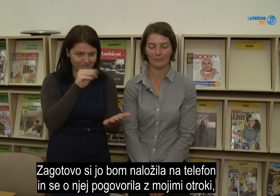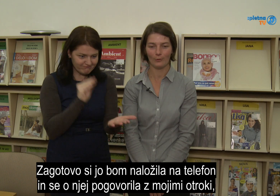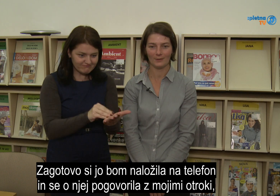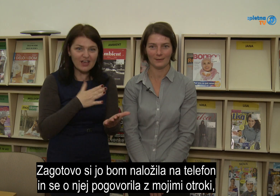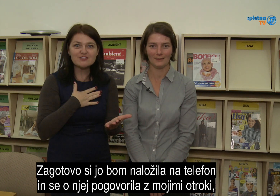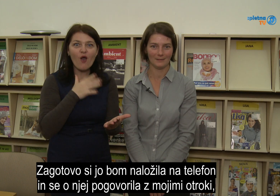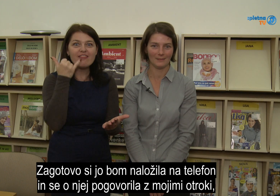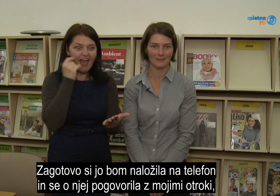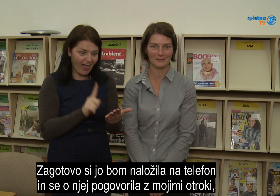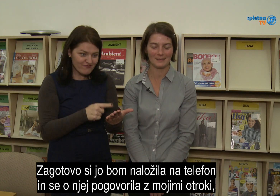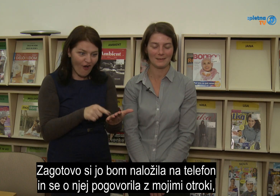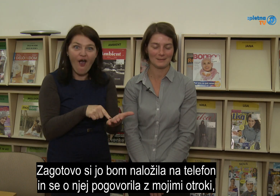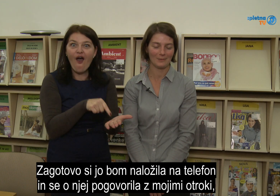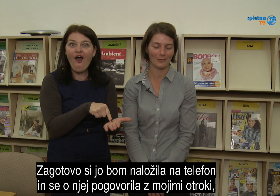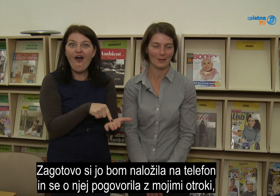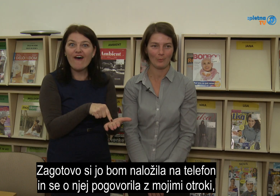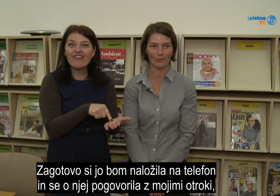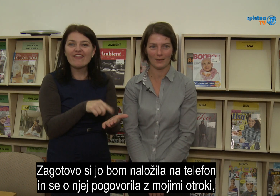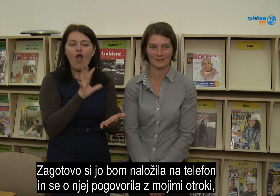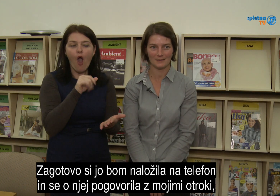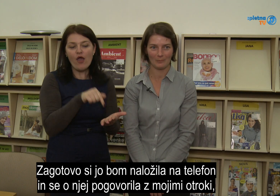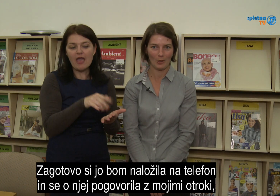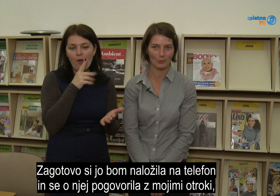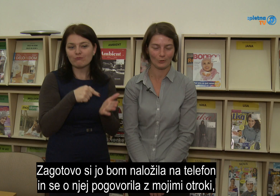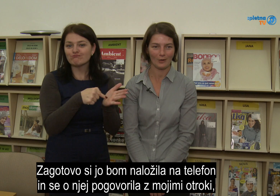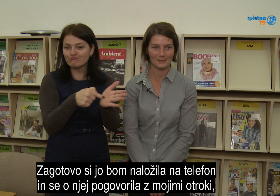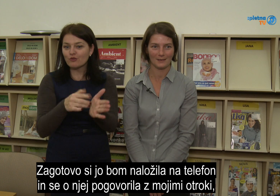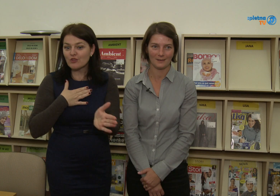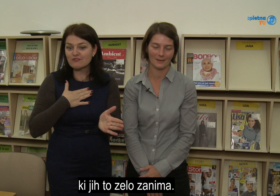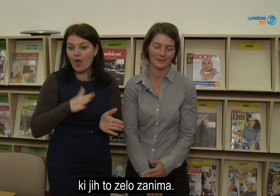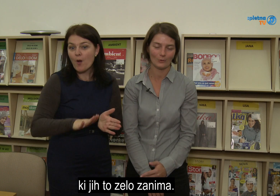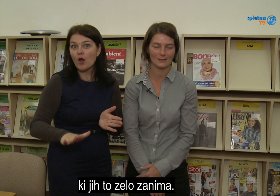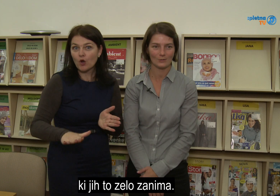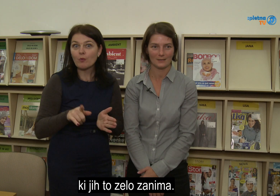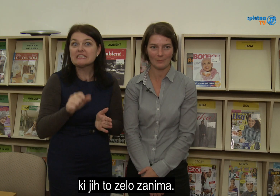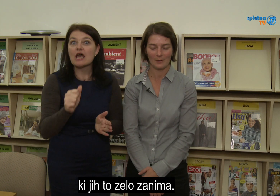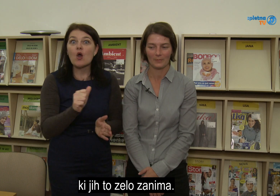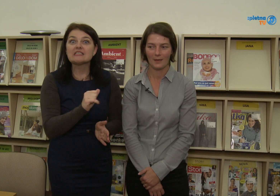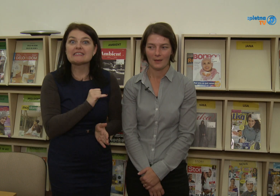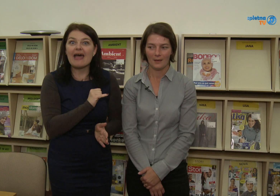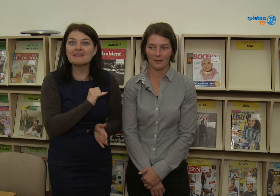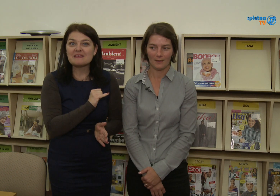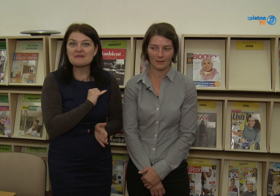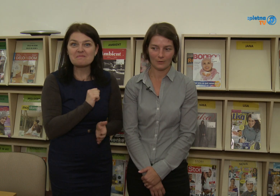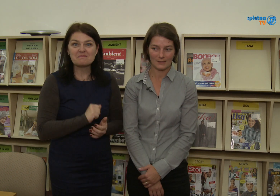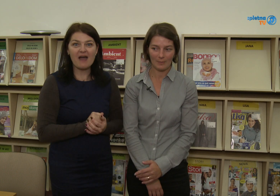telefon in se o njej pogovorila z mojimi otroci, ki jih to zelo zanima. Kot sama sem